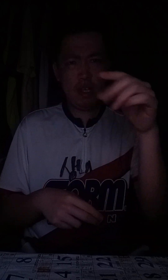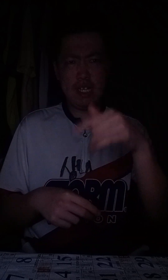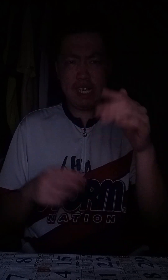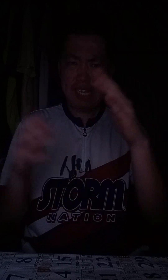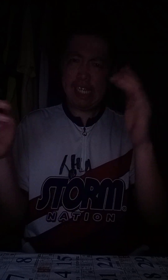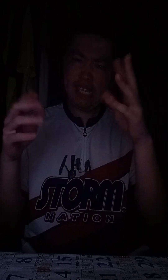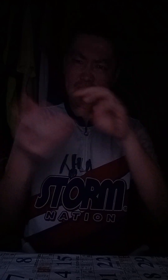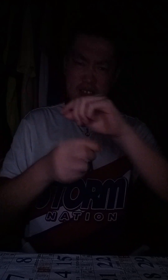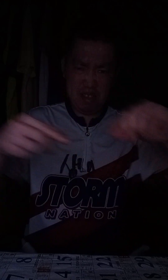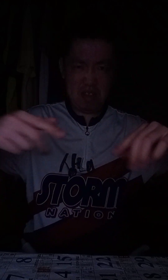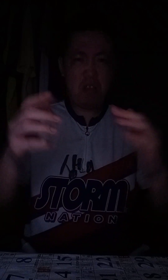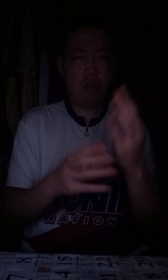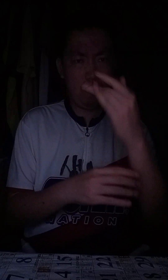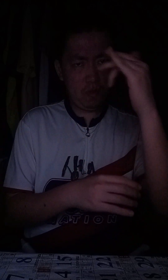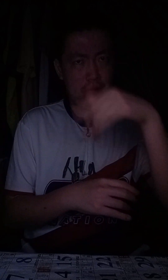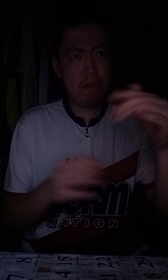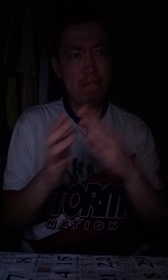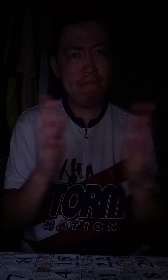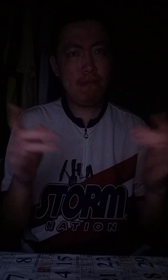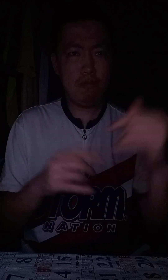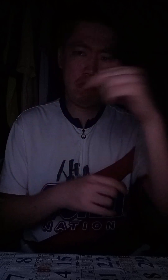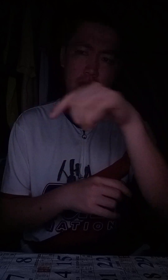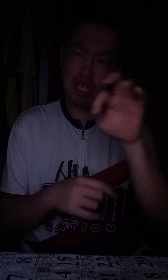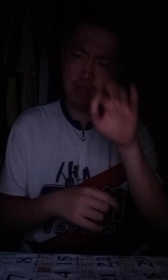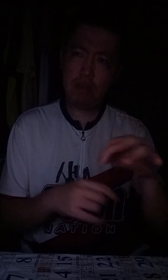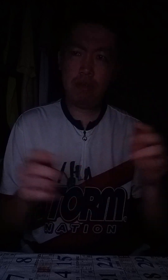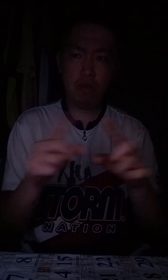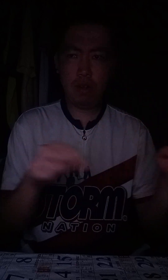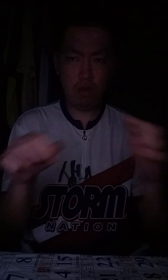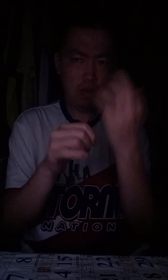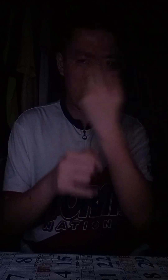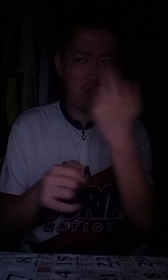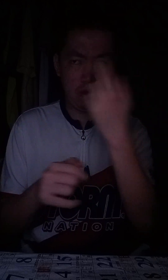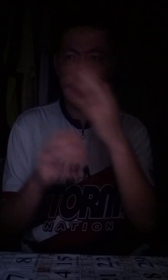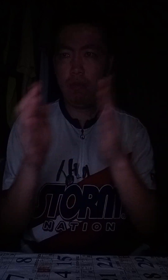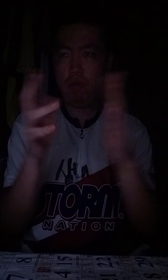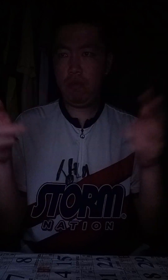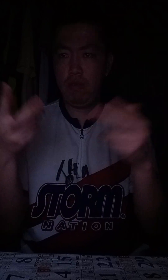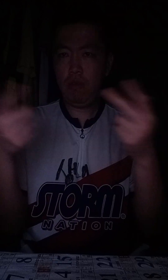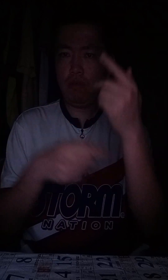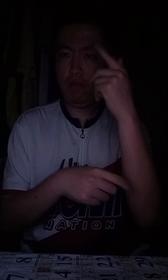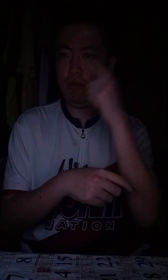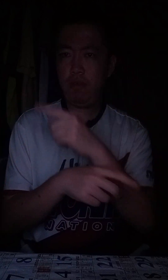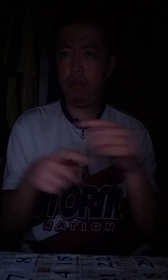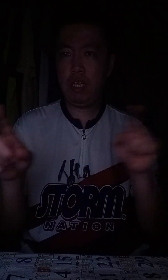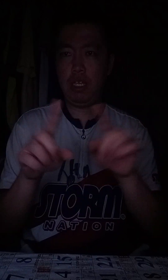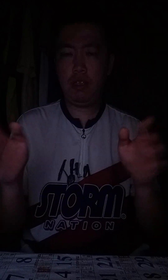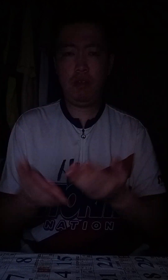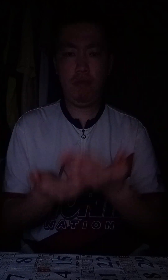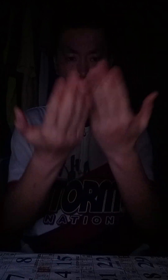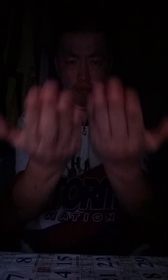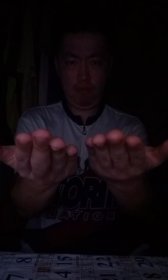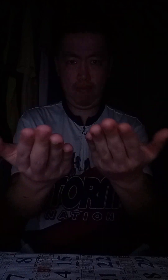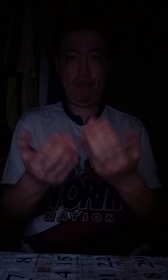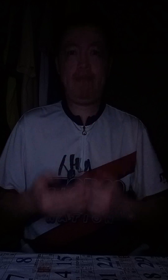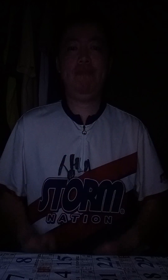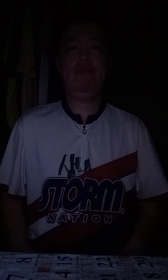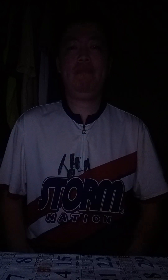차량 결함을, 버스 제조사에선 운전 미숙을 사고 원인으로 각각 주장하고 있습니다. 이기상 기자입니다.